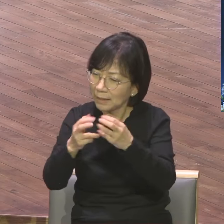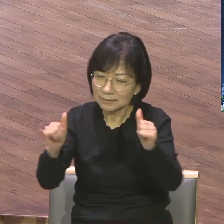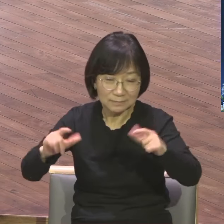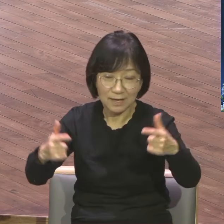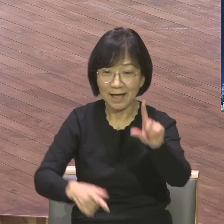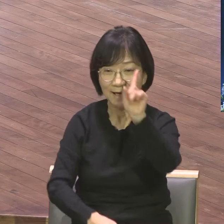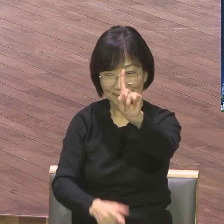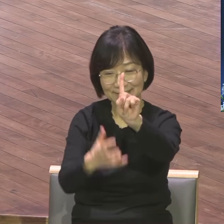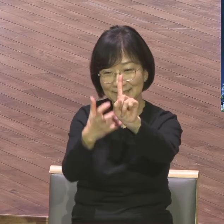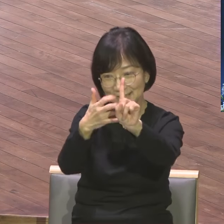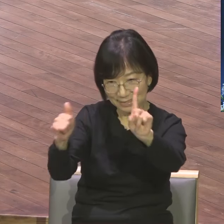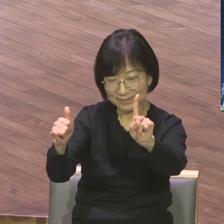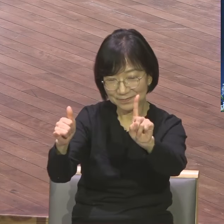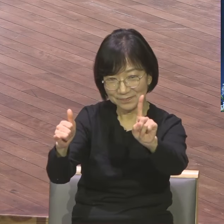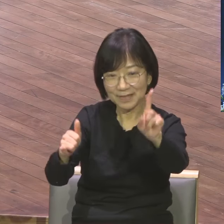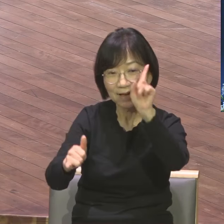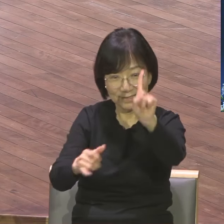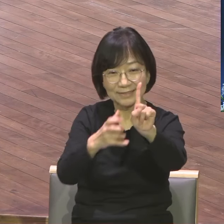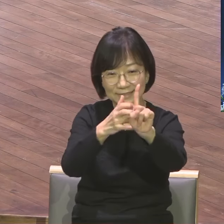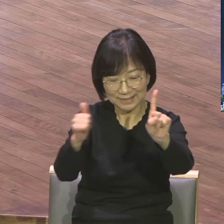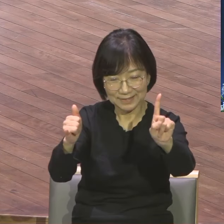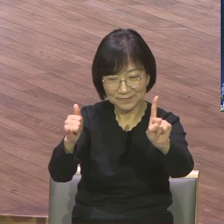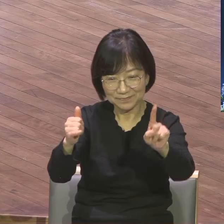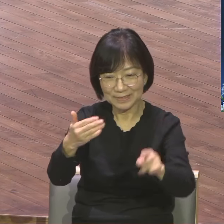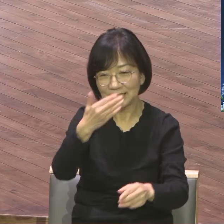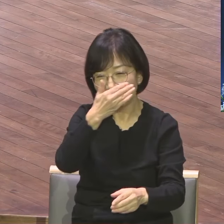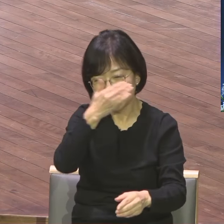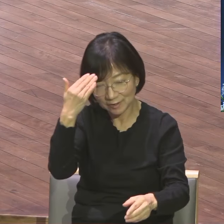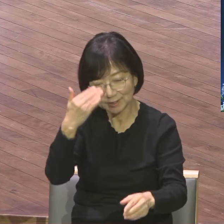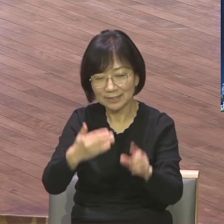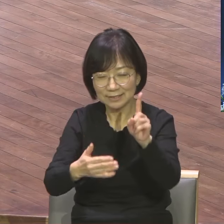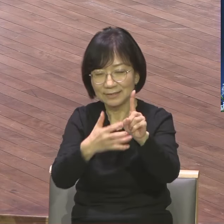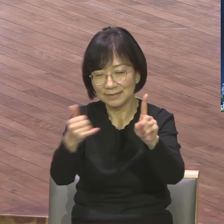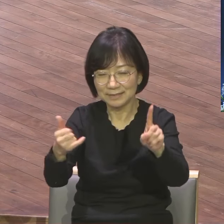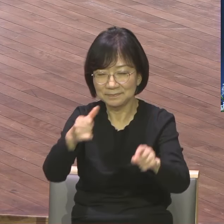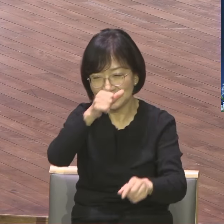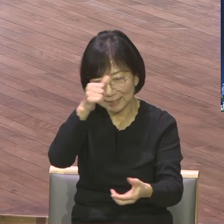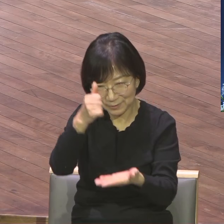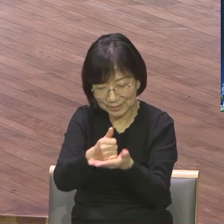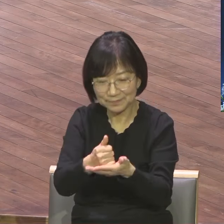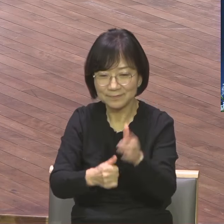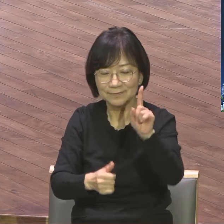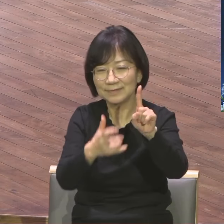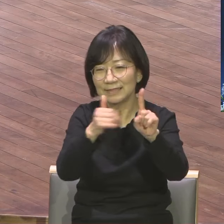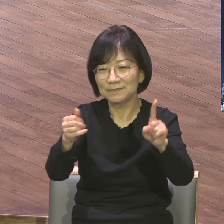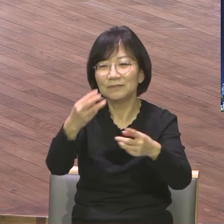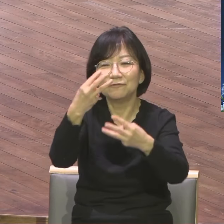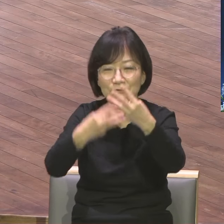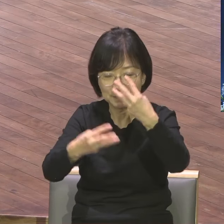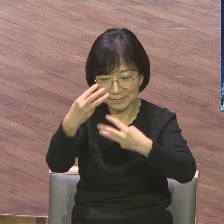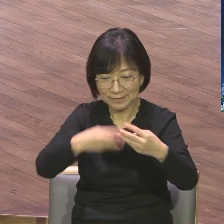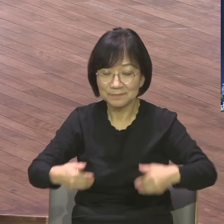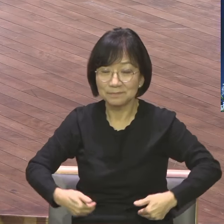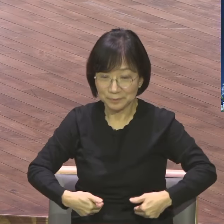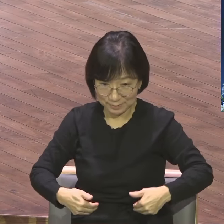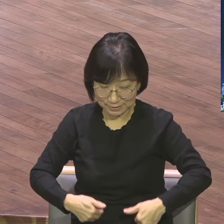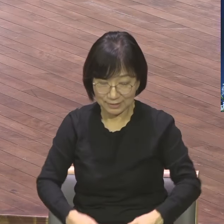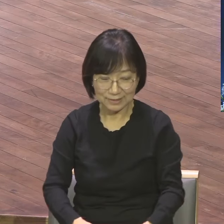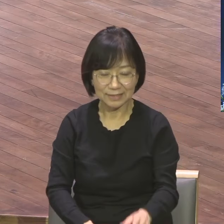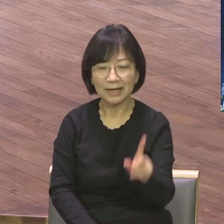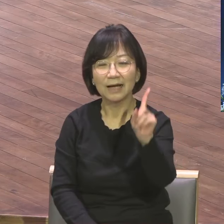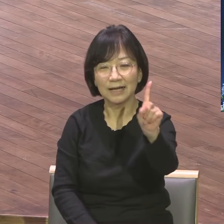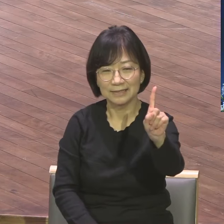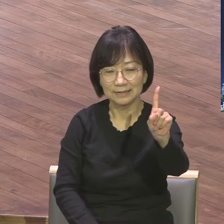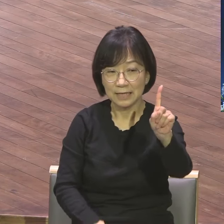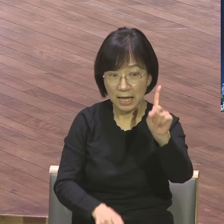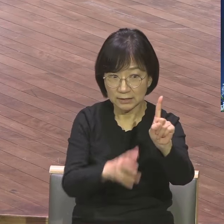사람의 안수집사님이 필요하고 그 한 사람의 청년이 필요하고 그 한 사람의 렘넌트가 필요한 거예요. 한 사람이 10명이 전도하고 한